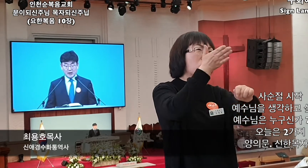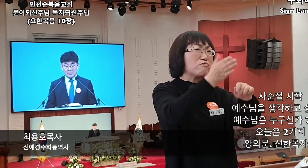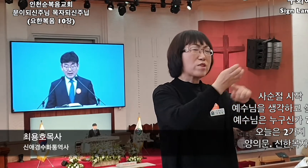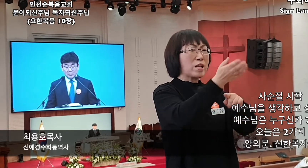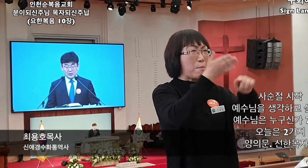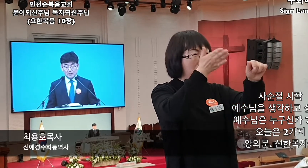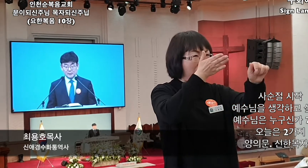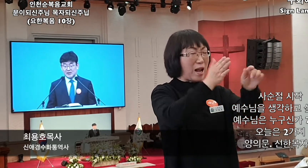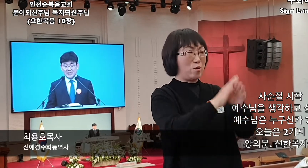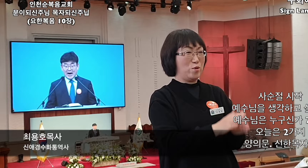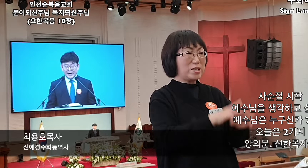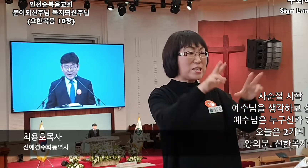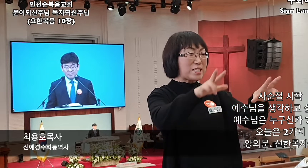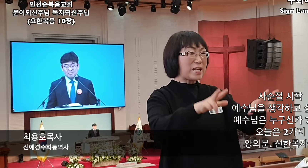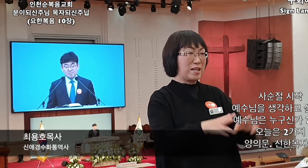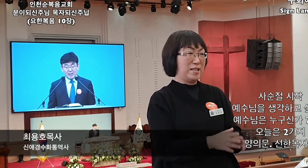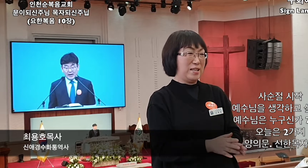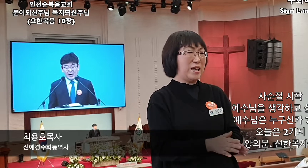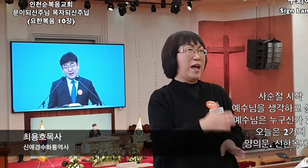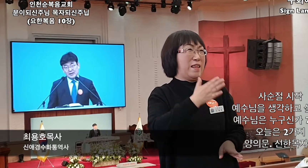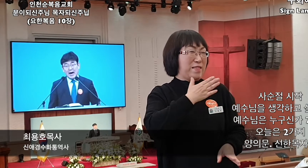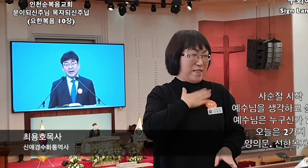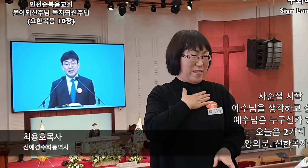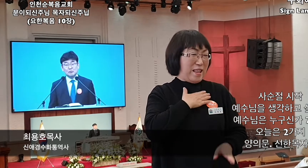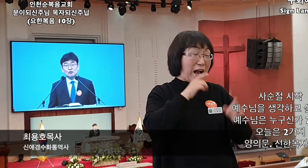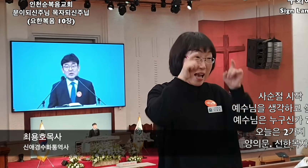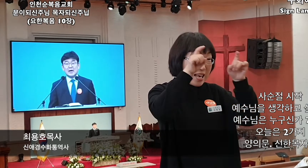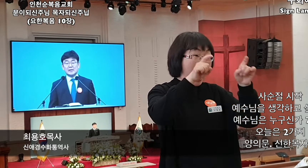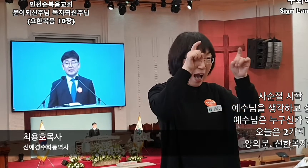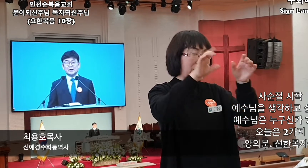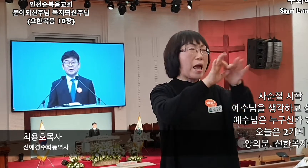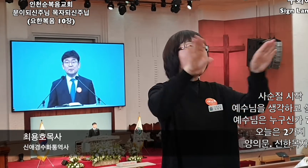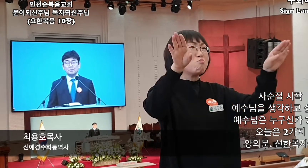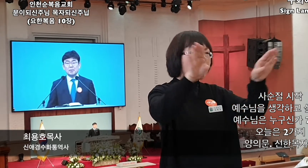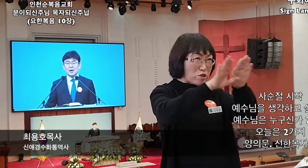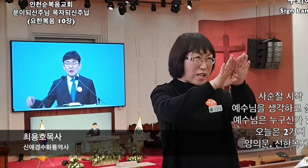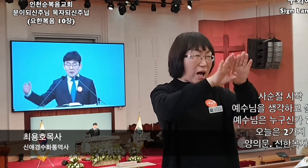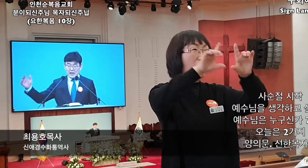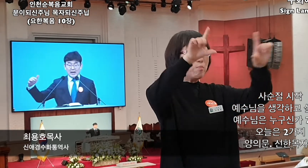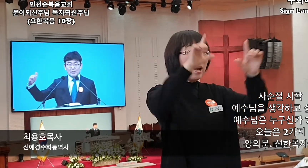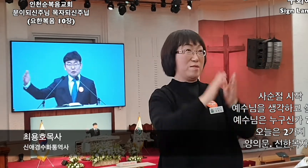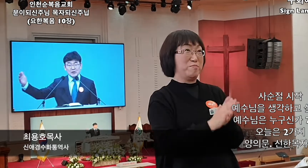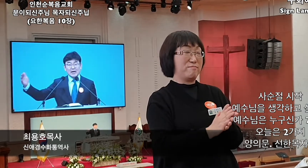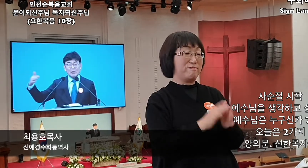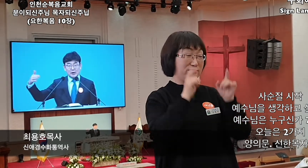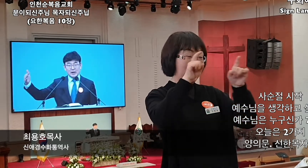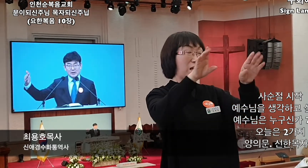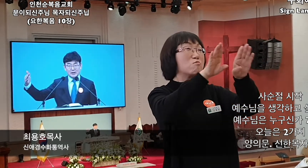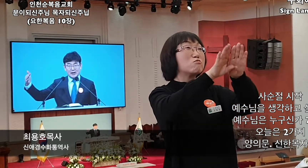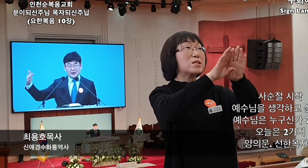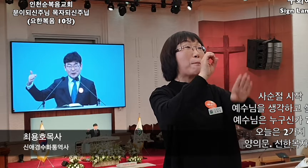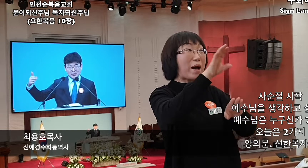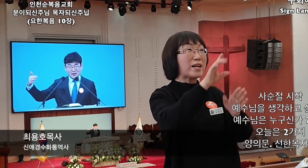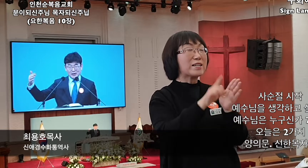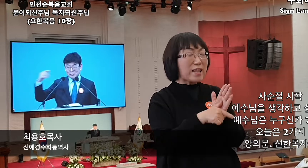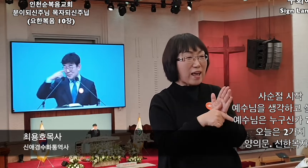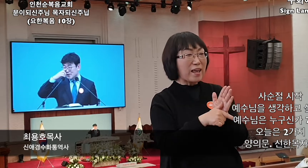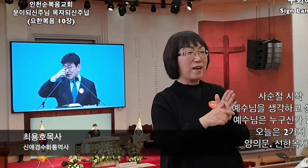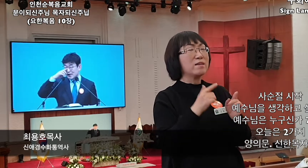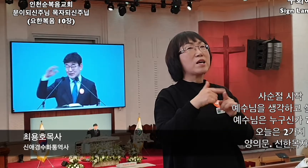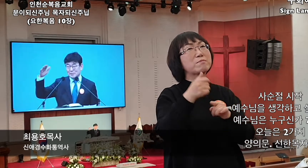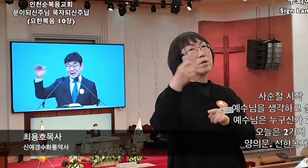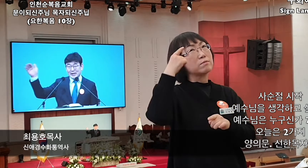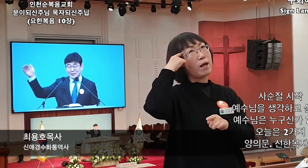너희에게 말하노니 이제는 아예 내가 양의 문이다 얘기하셔요. 양의 문이다라고 얘기했을 때, 그러니